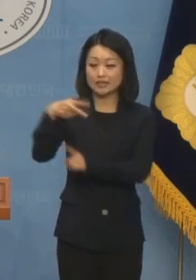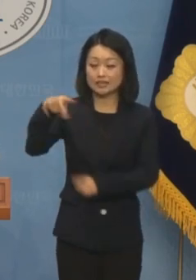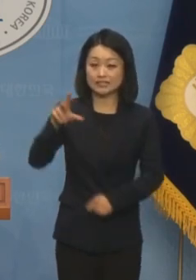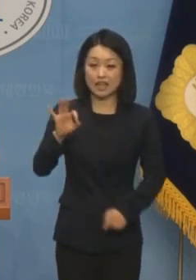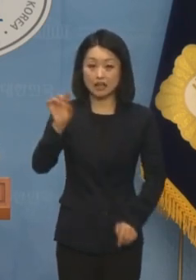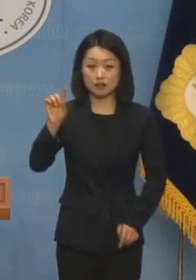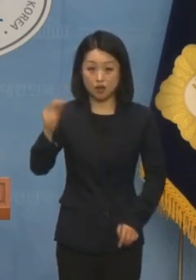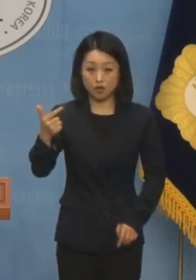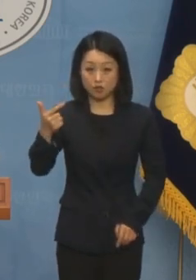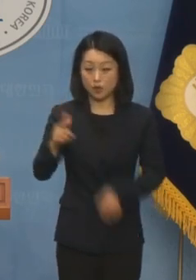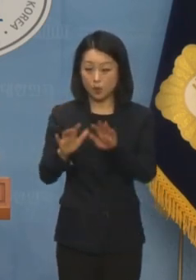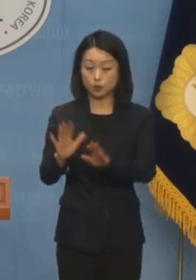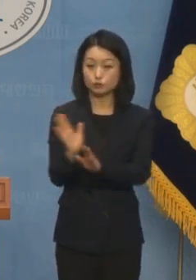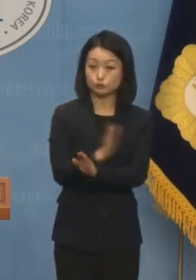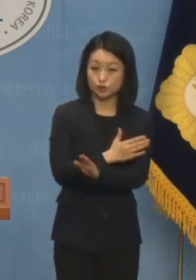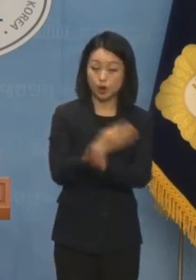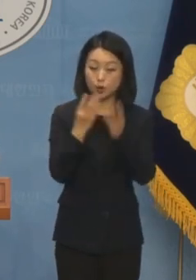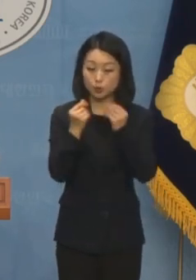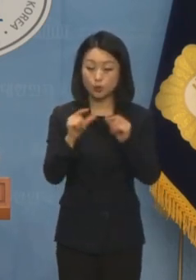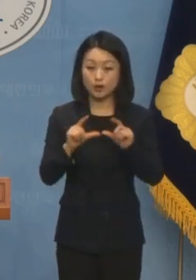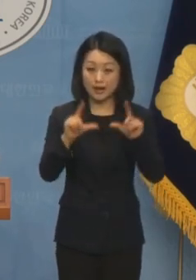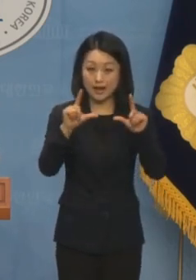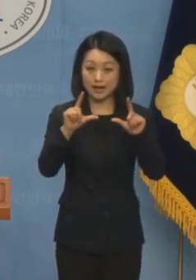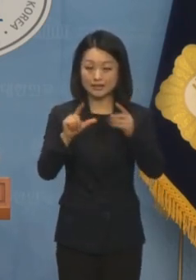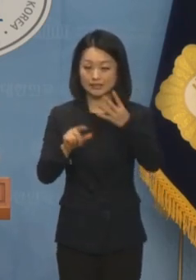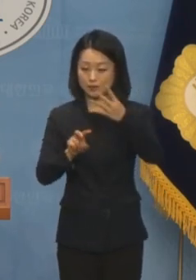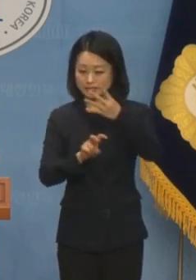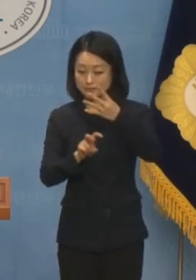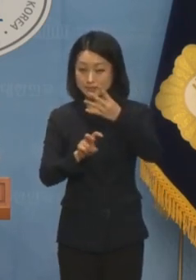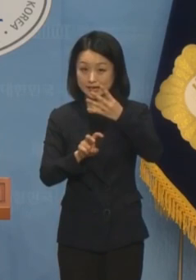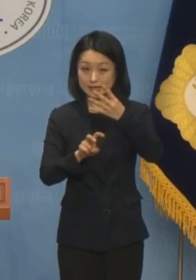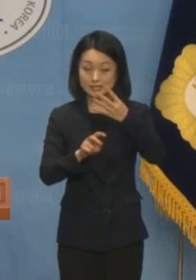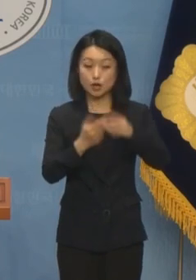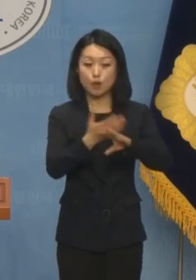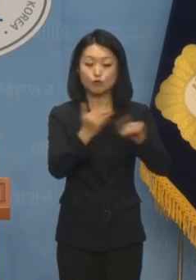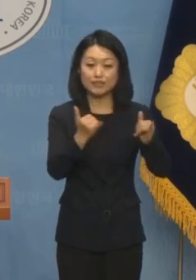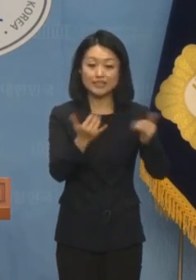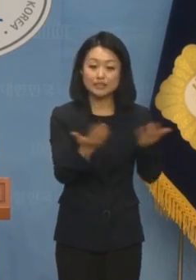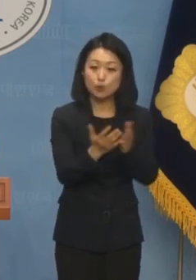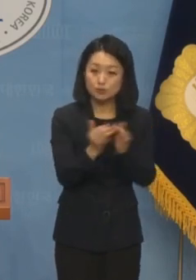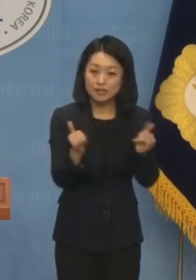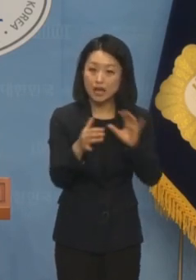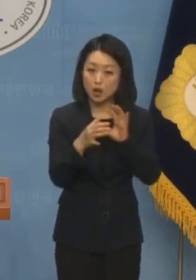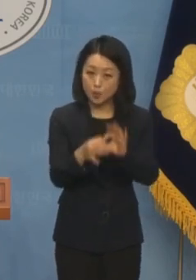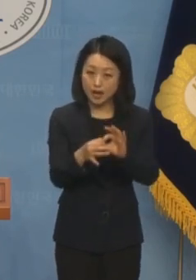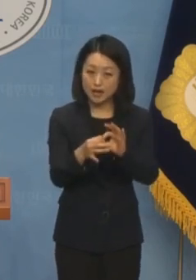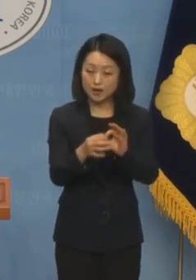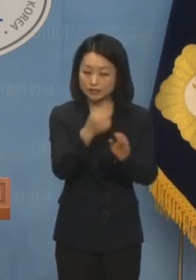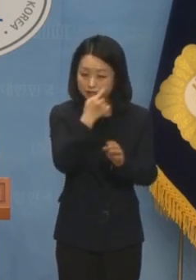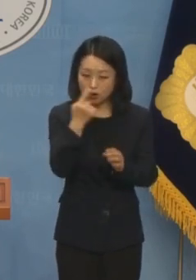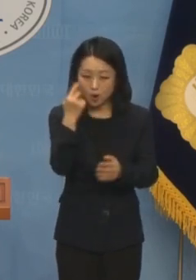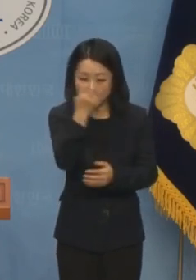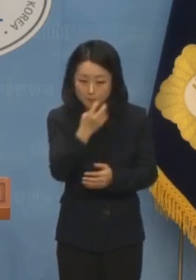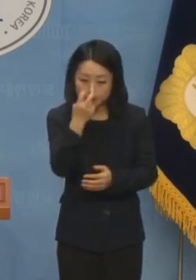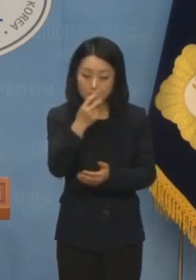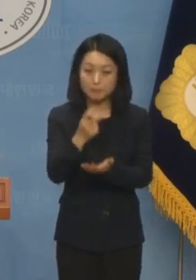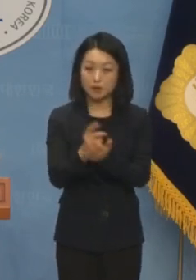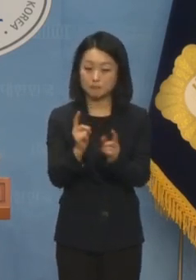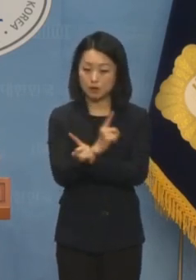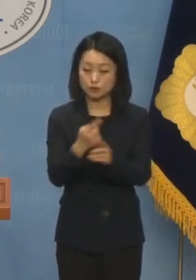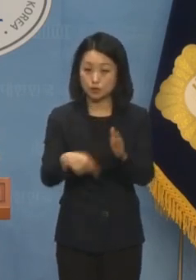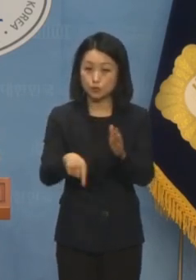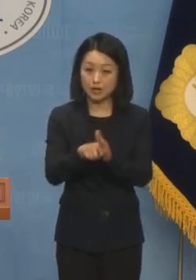무소속 의원은 오늘부터 토요일 4월 20일까지 외국인 근로자 관련 현안 점검과 제도 개선을